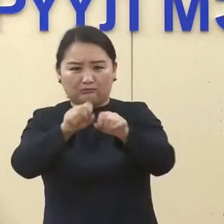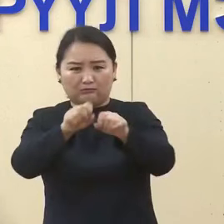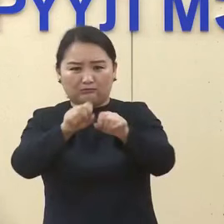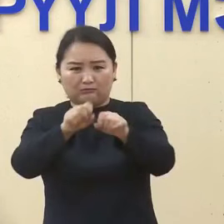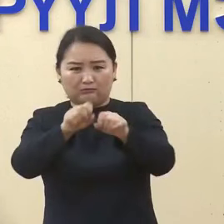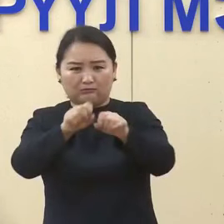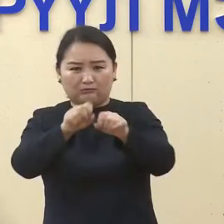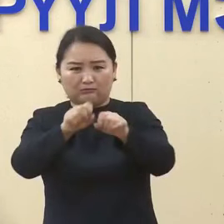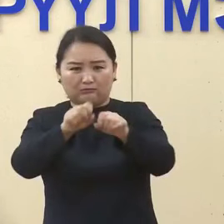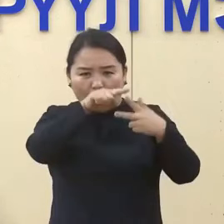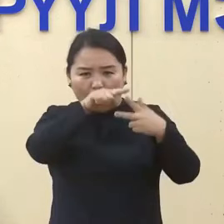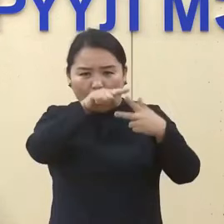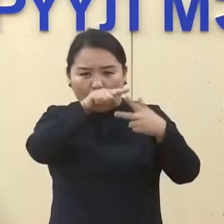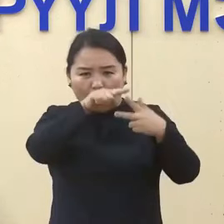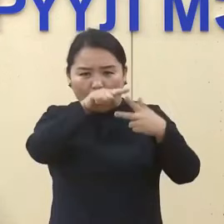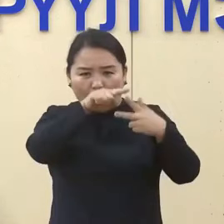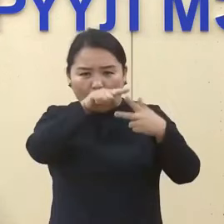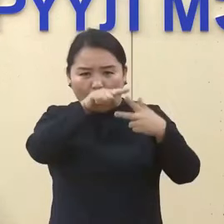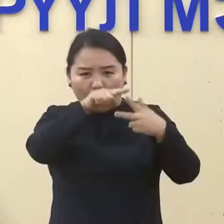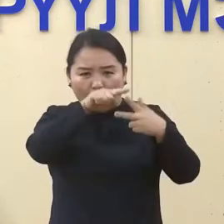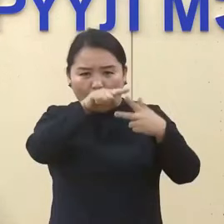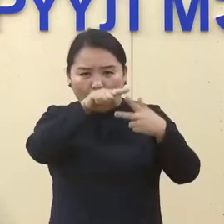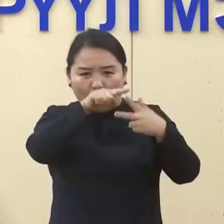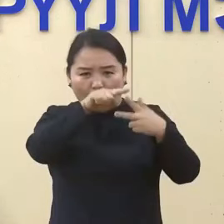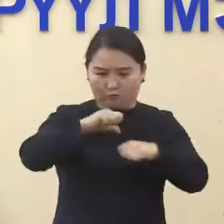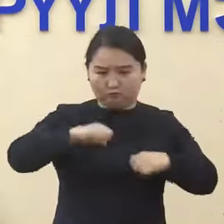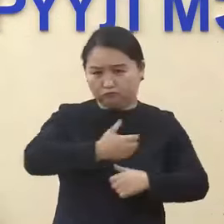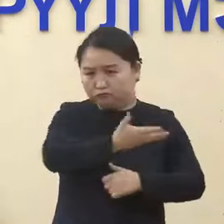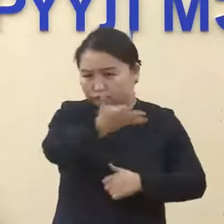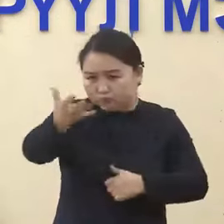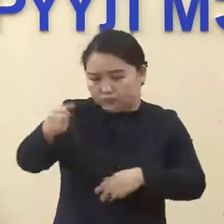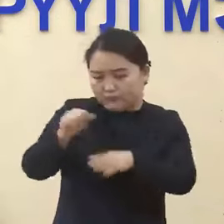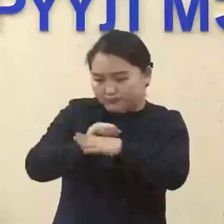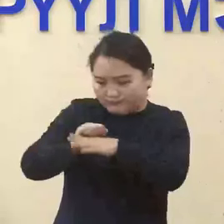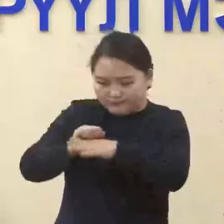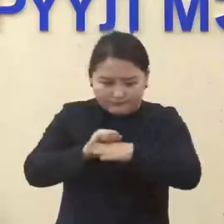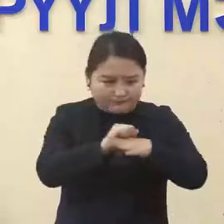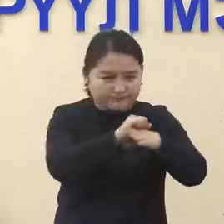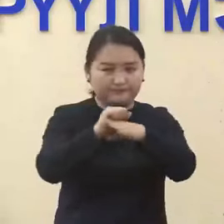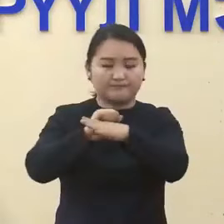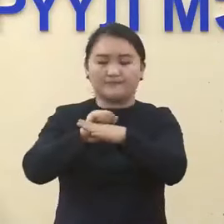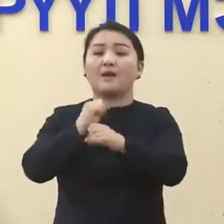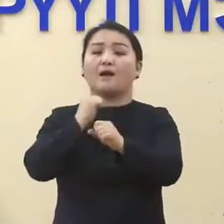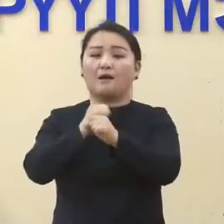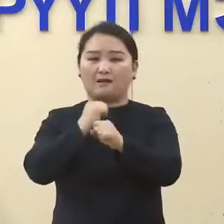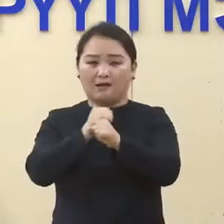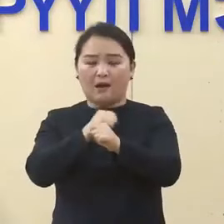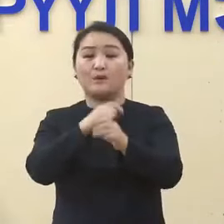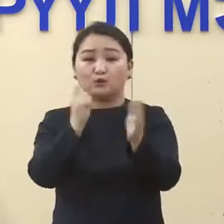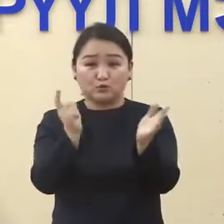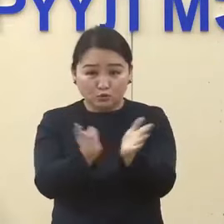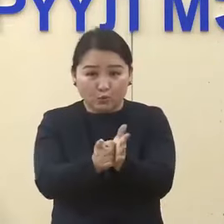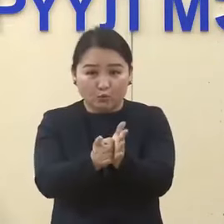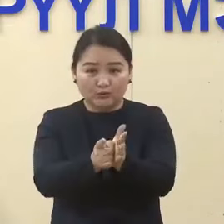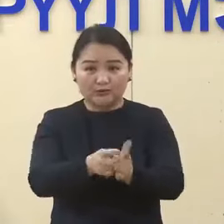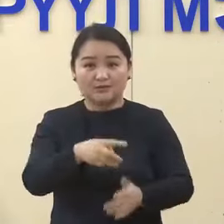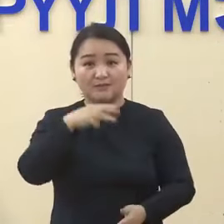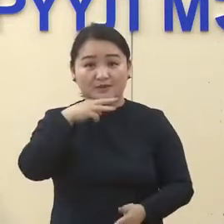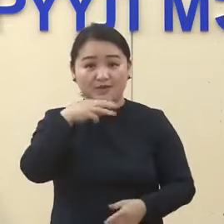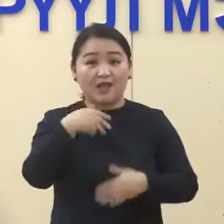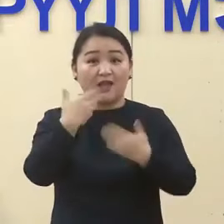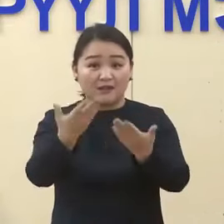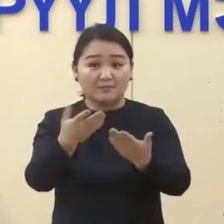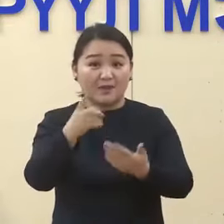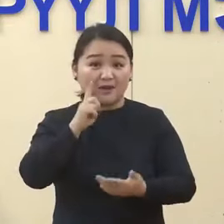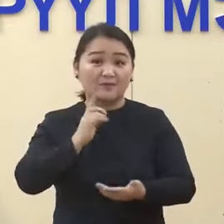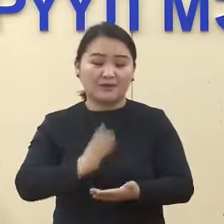учраас маш их анхааралтай хүн болгон бэлэн байдлаа хангаж одоо ажиллах ийм одоо шаардлагатай байна гэдгийг бол та бүхэндээ хэлье. За